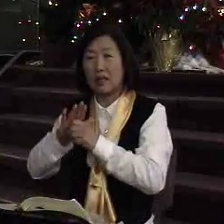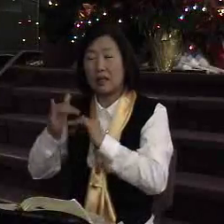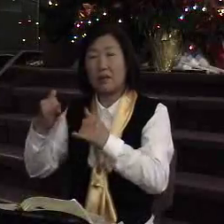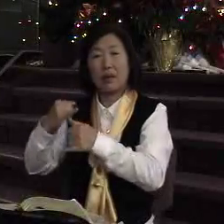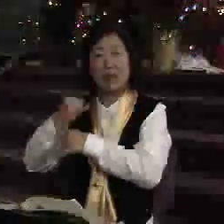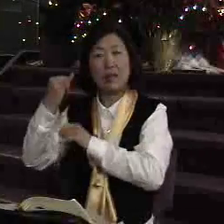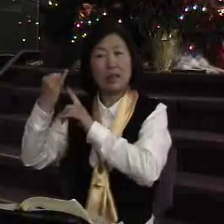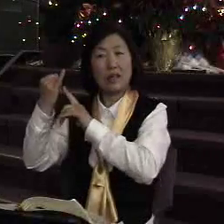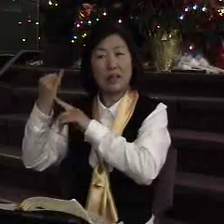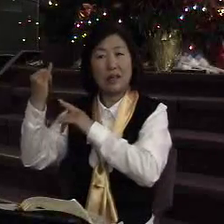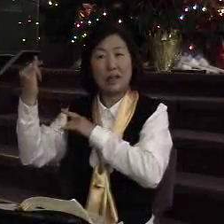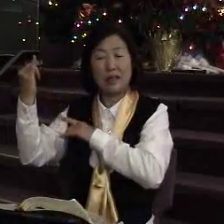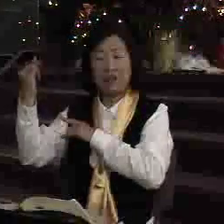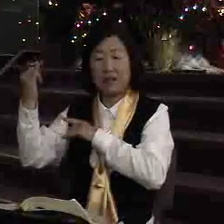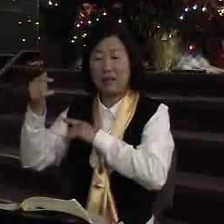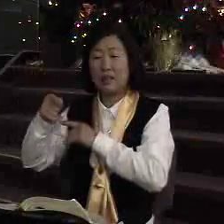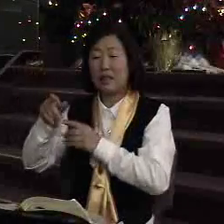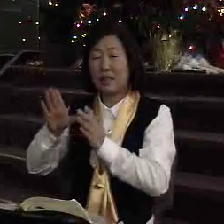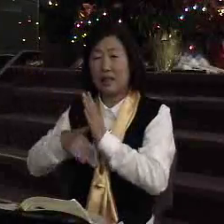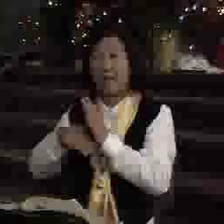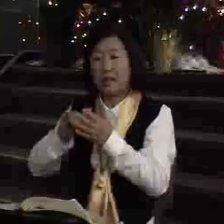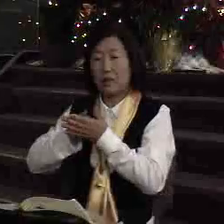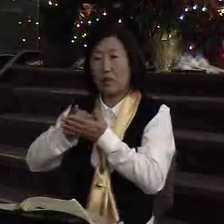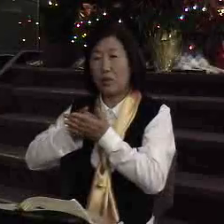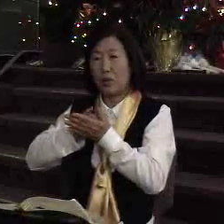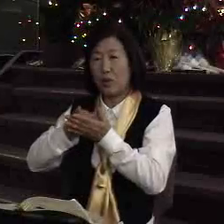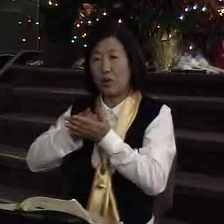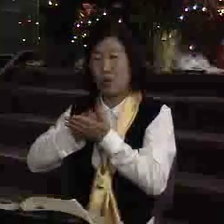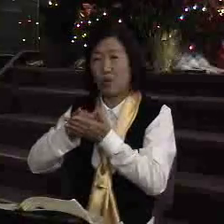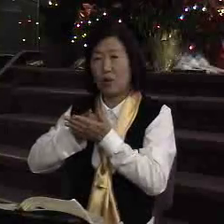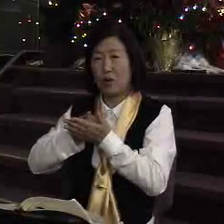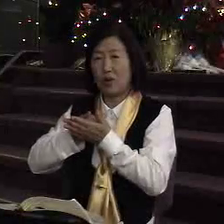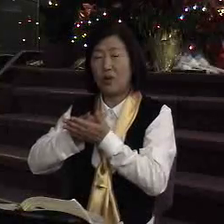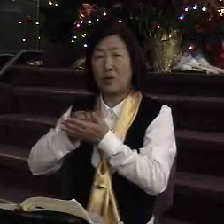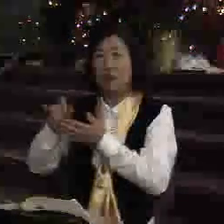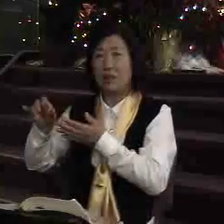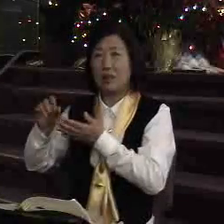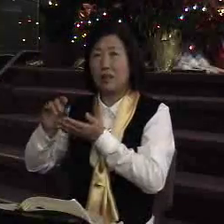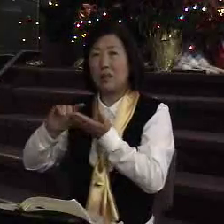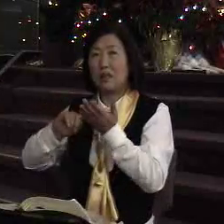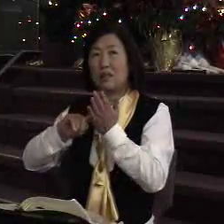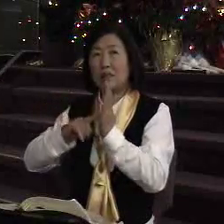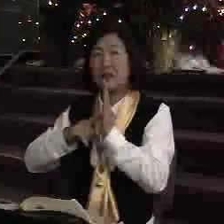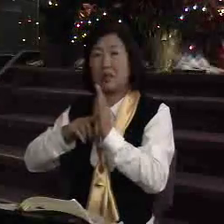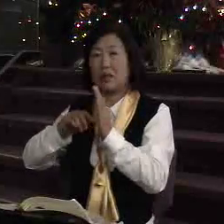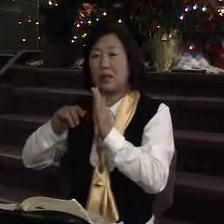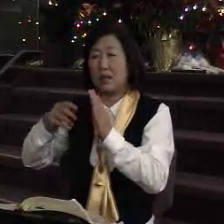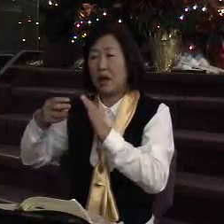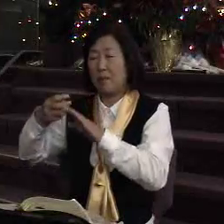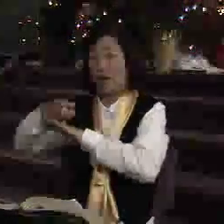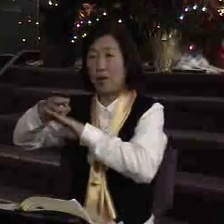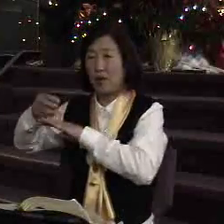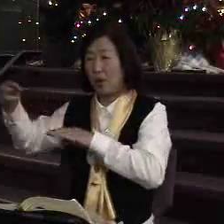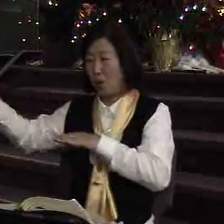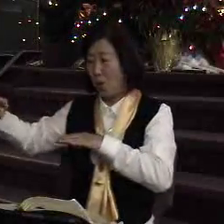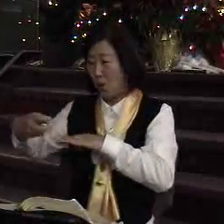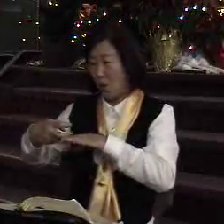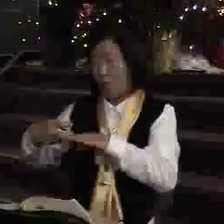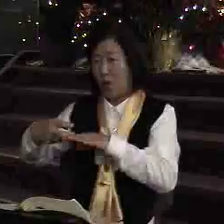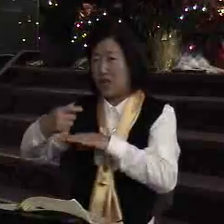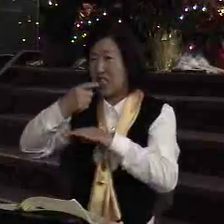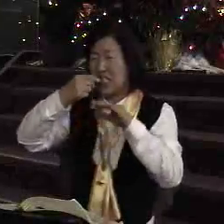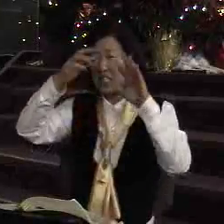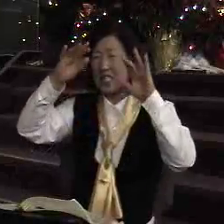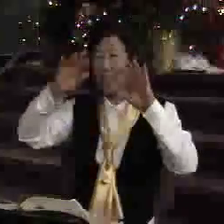아닙니까? 근데 그때 막 이제 뉴욕 그 서브웨이 타고 다니고 정거장에 왔는데 눈이 막 내리는데 우산이